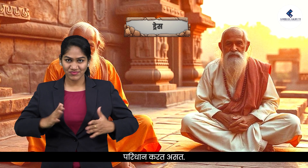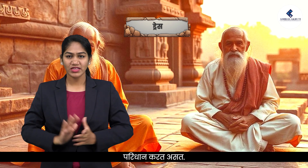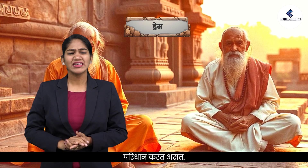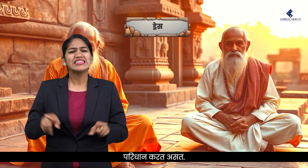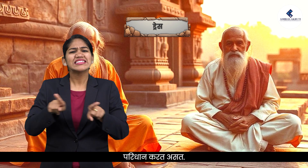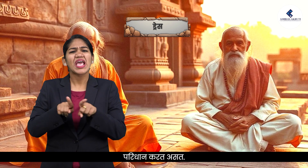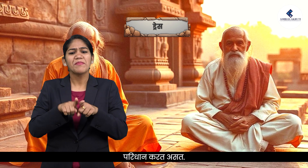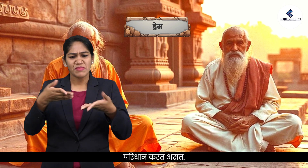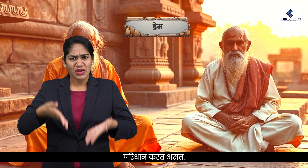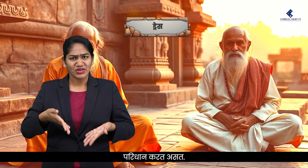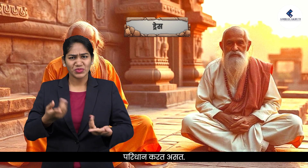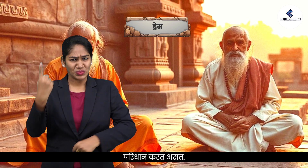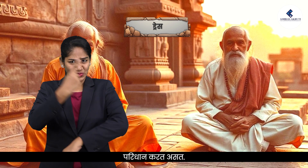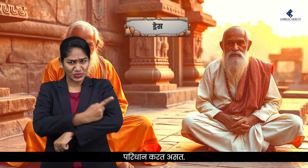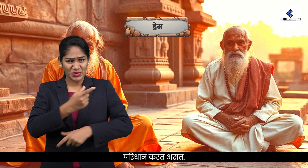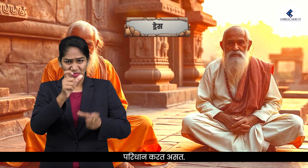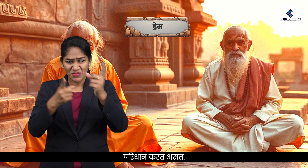परिधान करत असत.